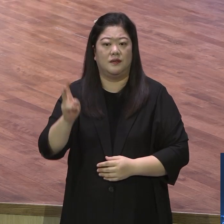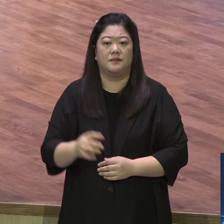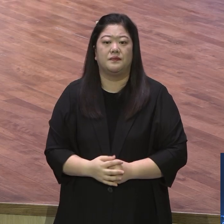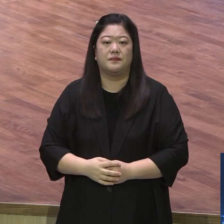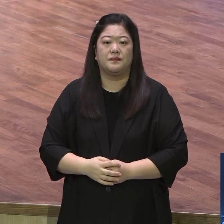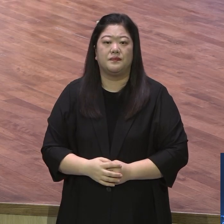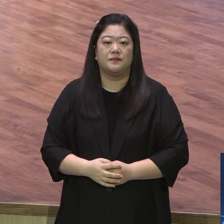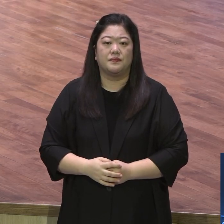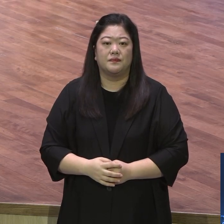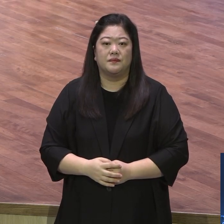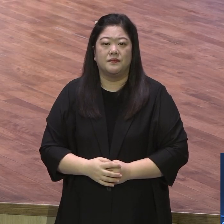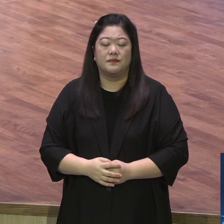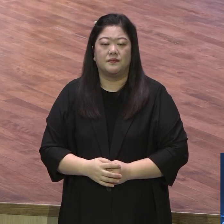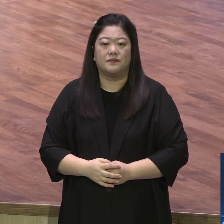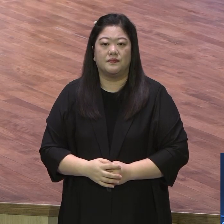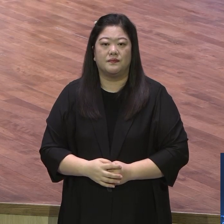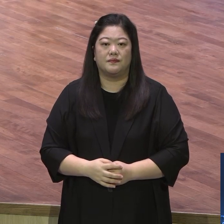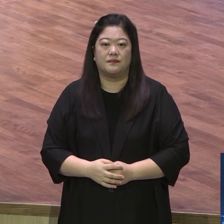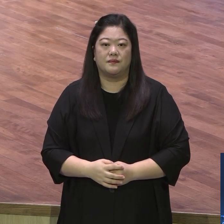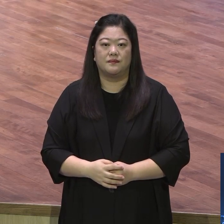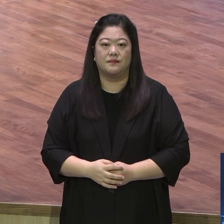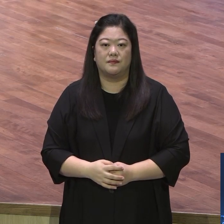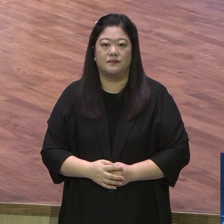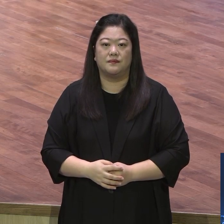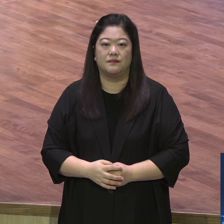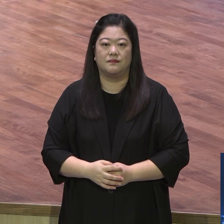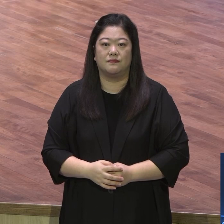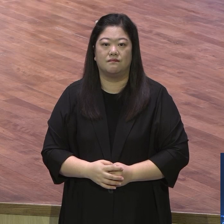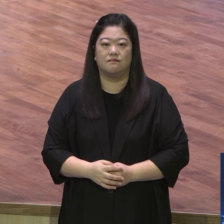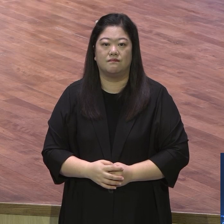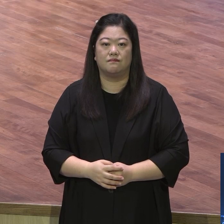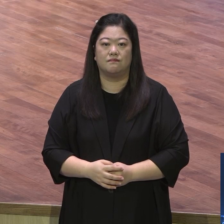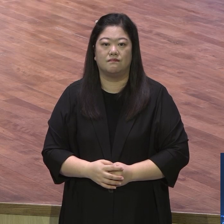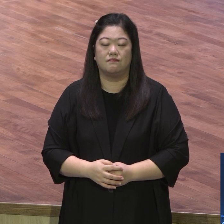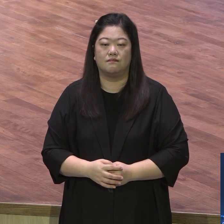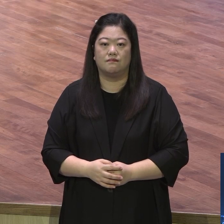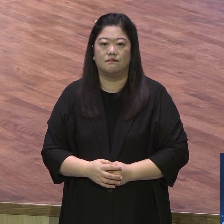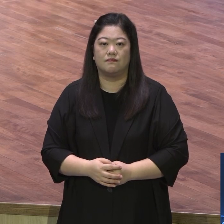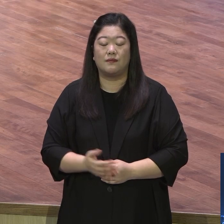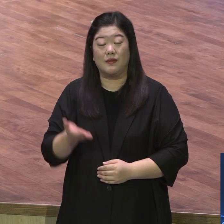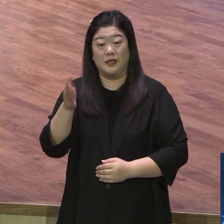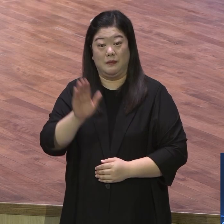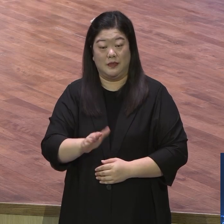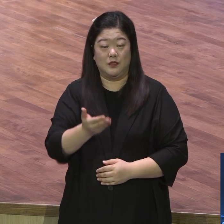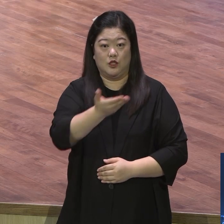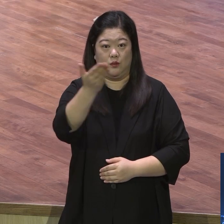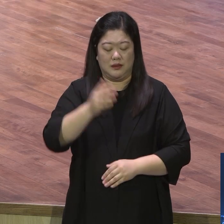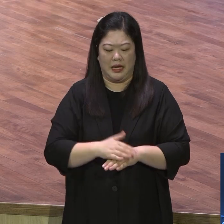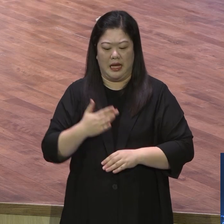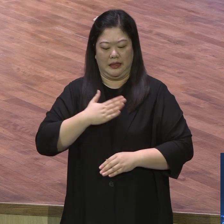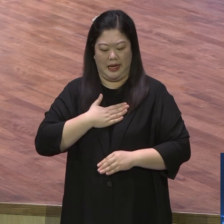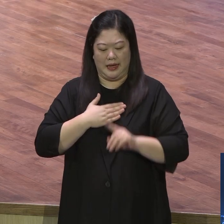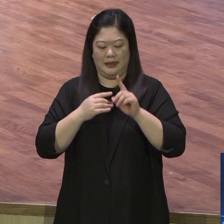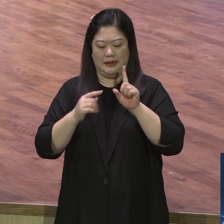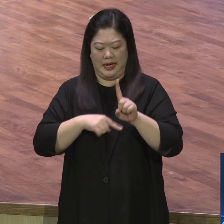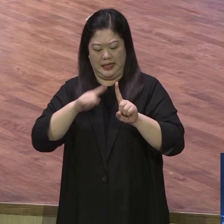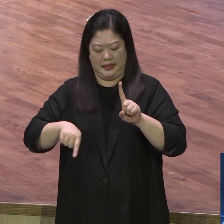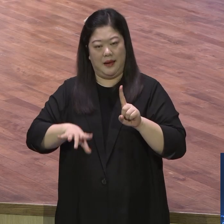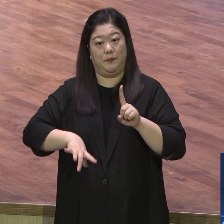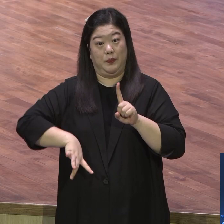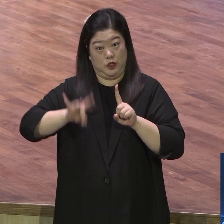이런 상황 속에서 우리 한 사람 한 사람이 이렇게 방역수칙을 잘